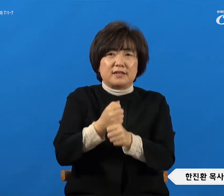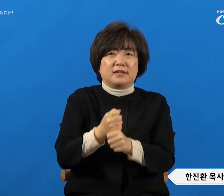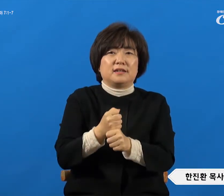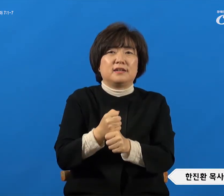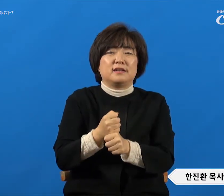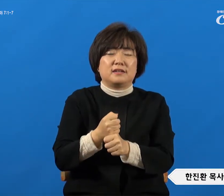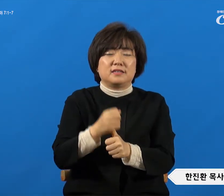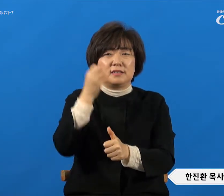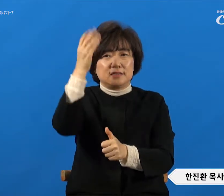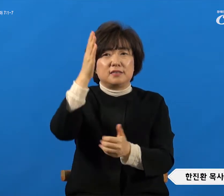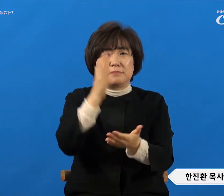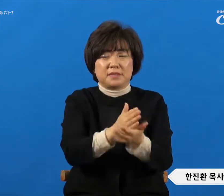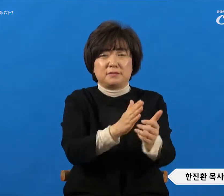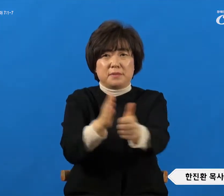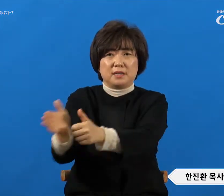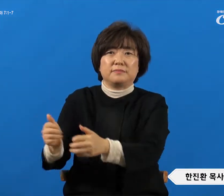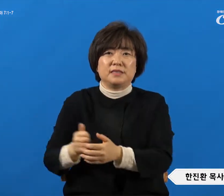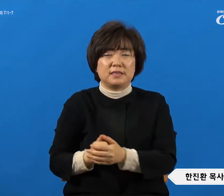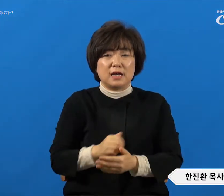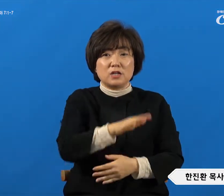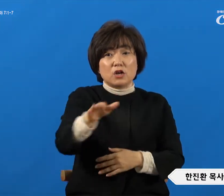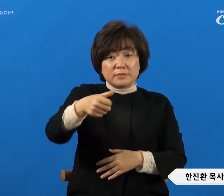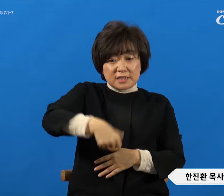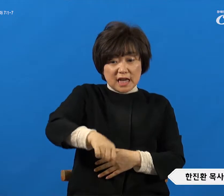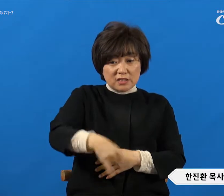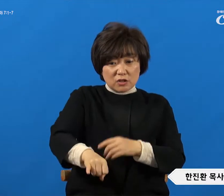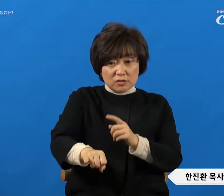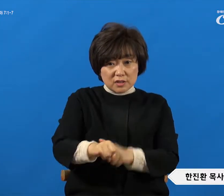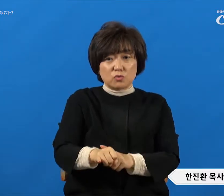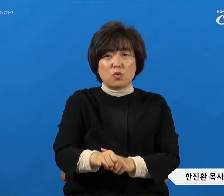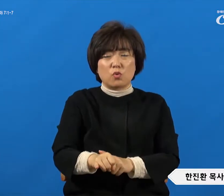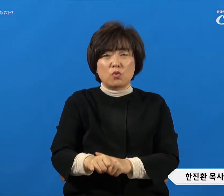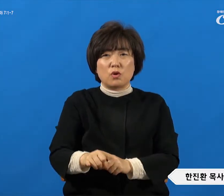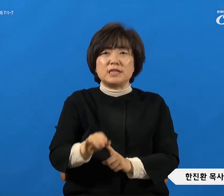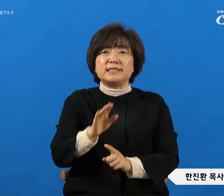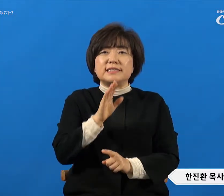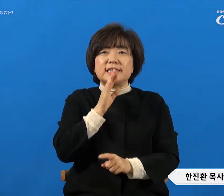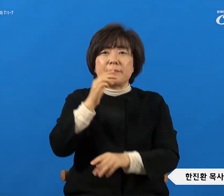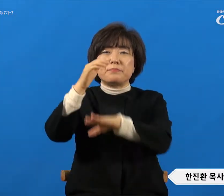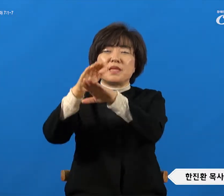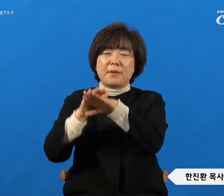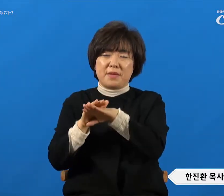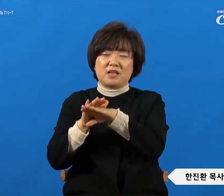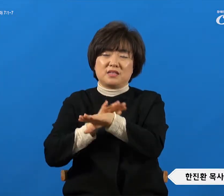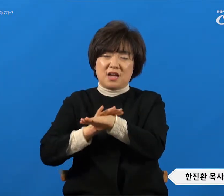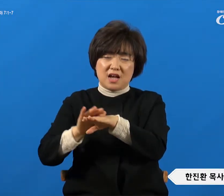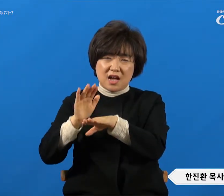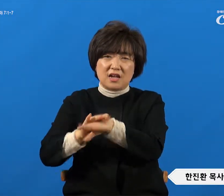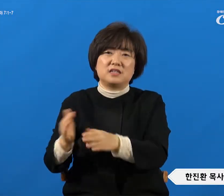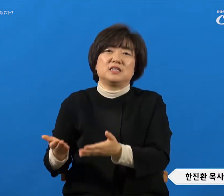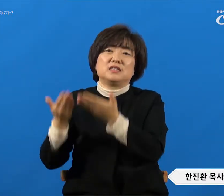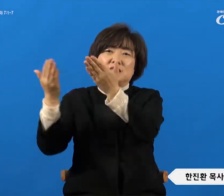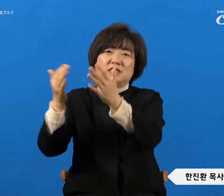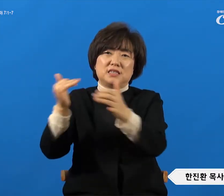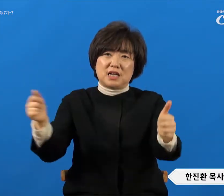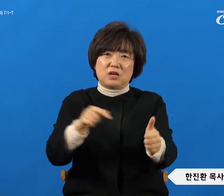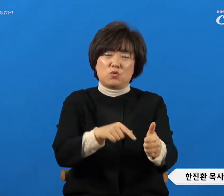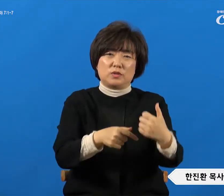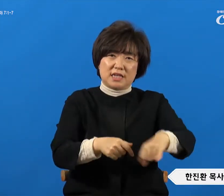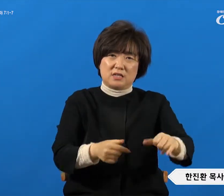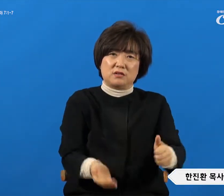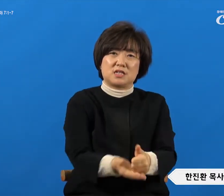바랍니다. 우리 자녀들도 참된 예배자로 키워내야 됩니다. 말씀이 살아있는